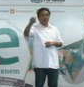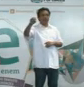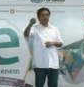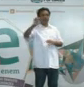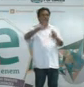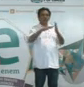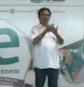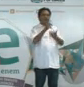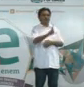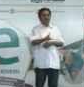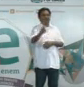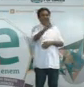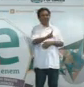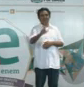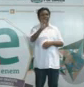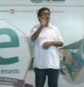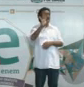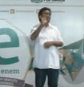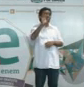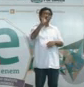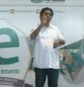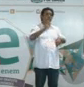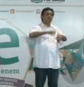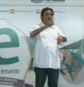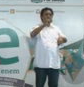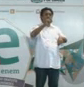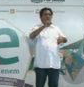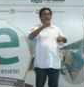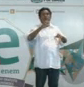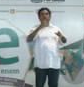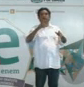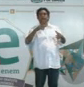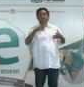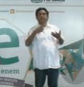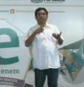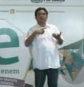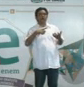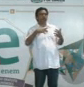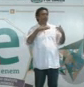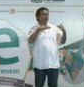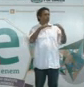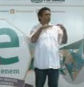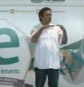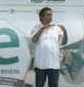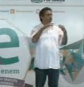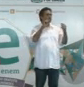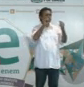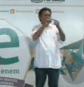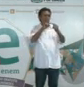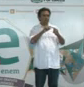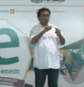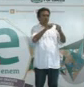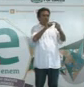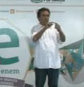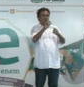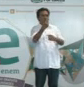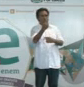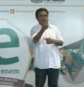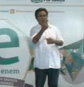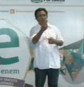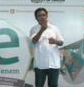escola literária. É apenas um momento que congrega atividades específicas ou pelo menos